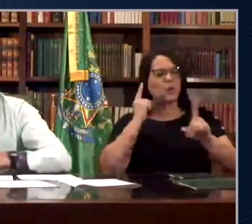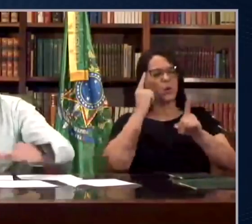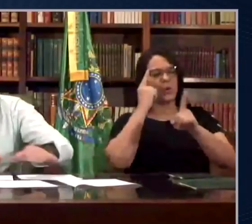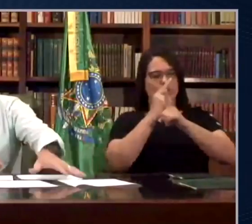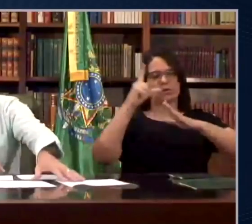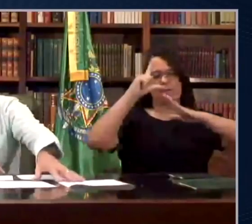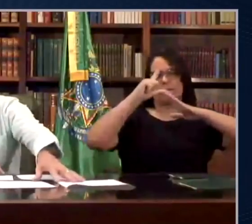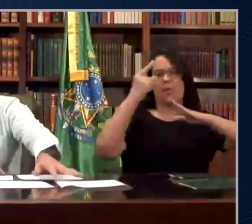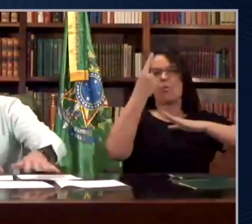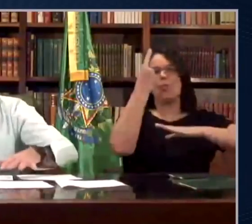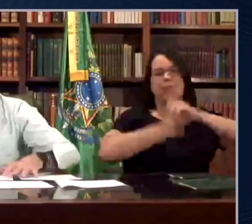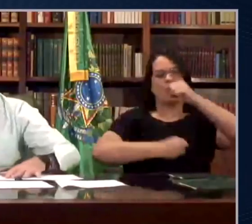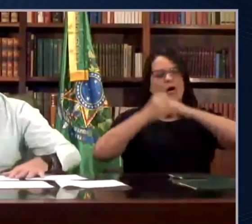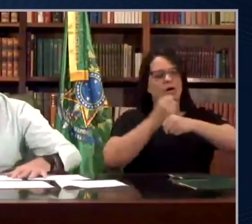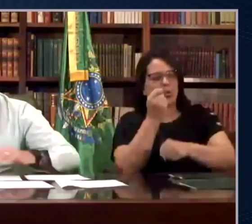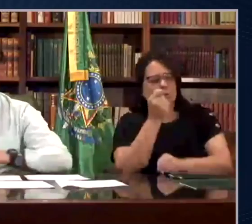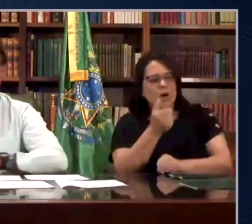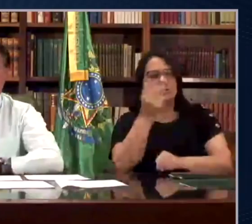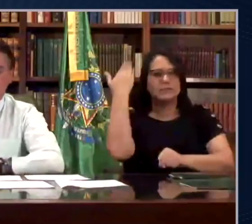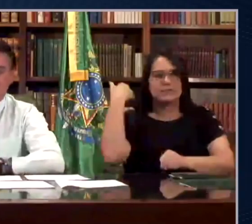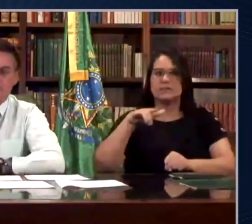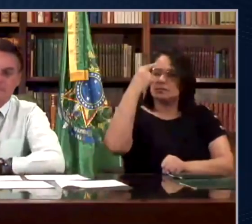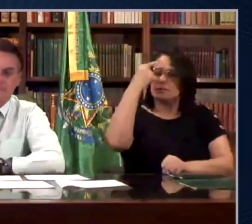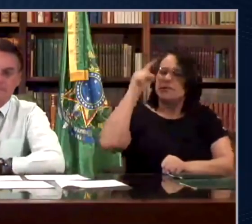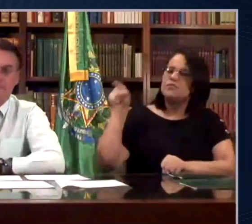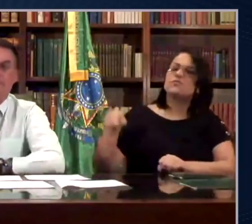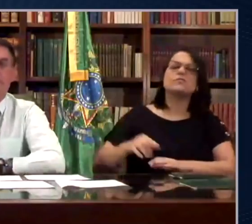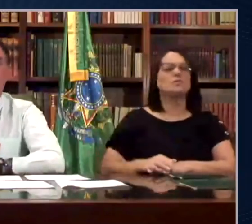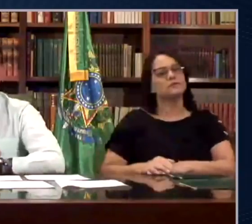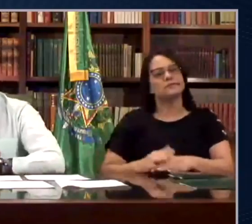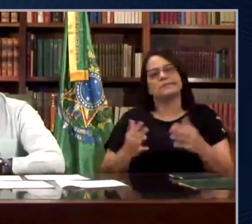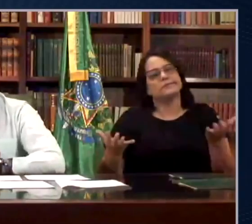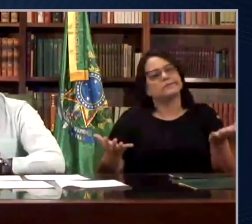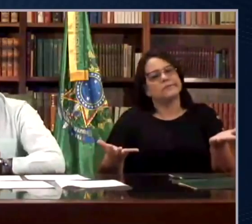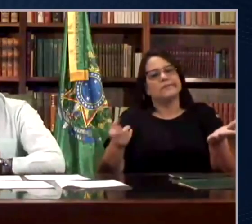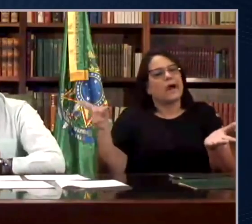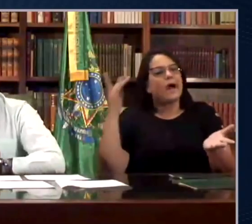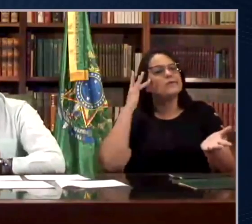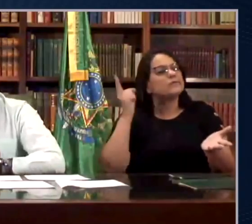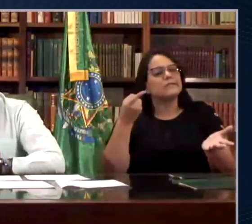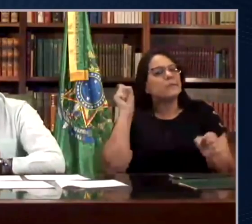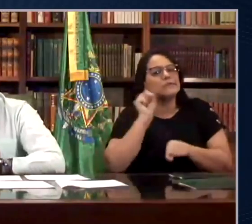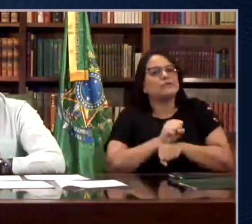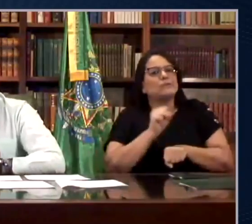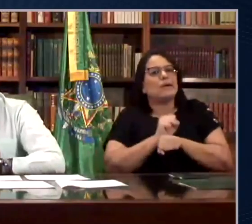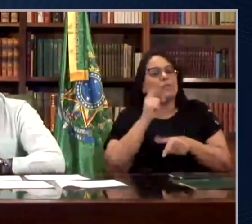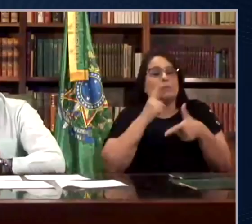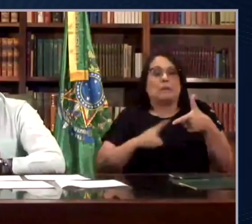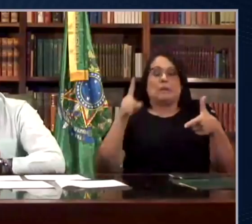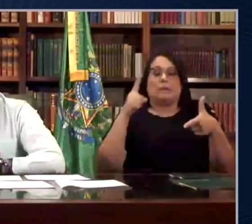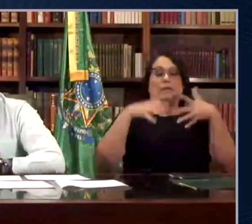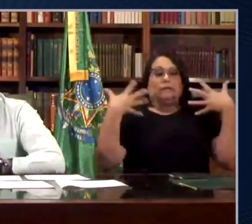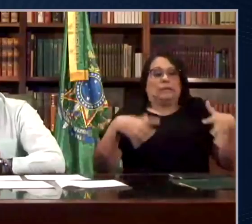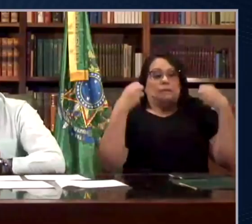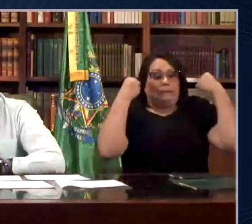um ano e eu imagino que o senhor, não, evidentemente, não esperasse um problema desse tamanho, para